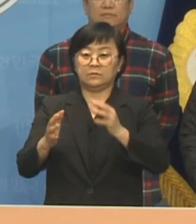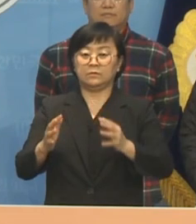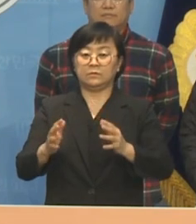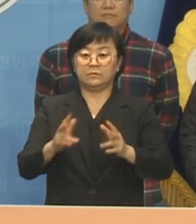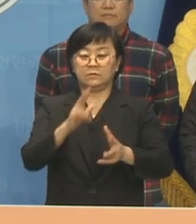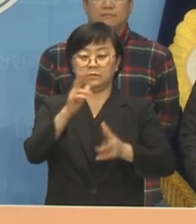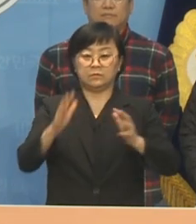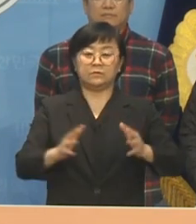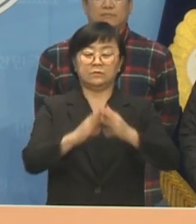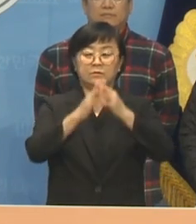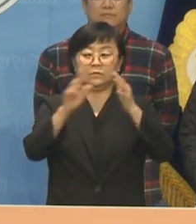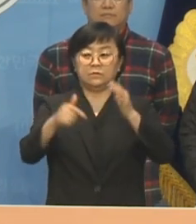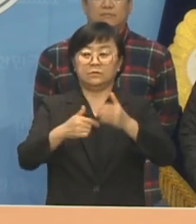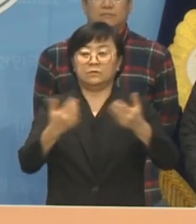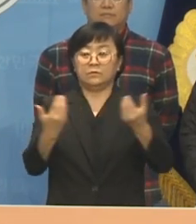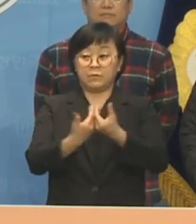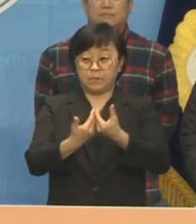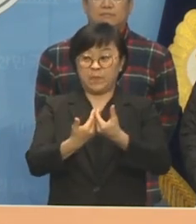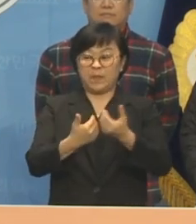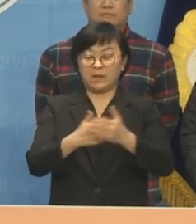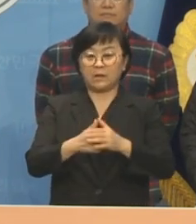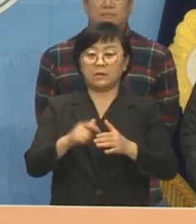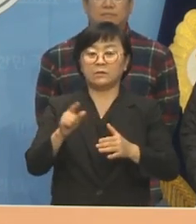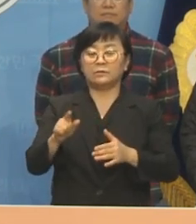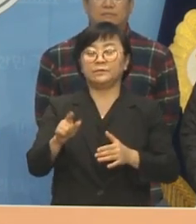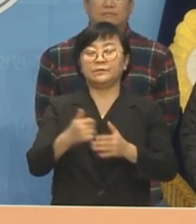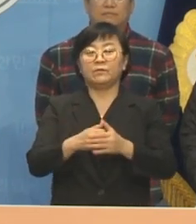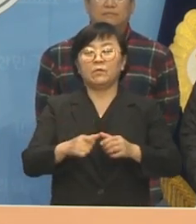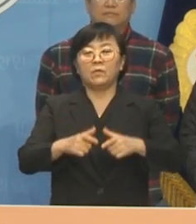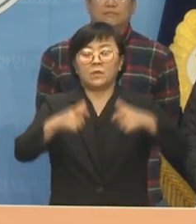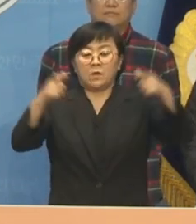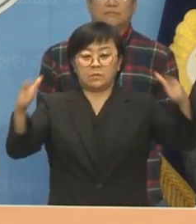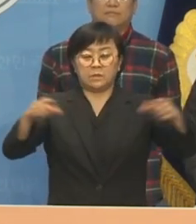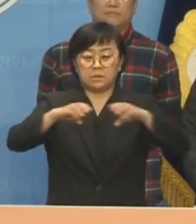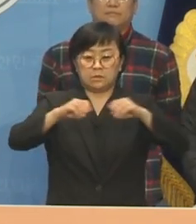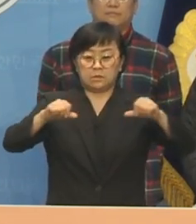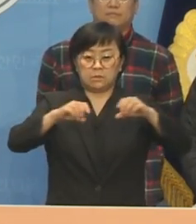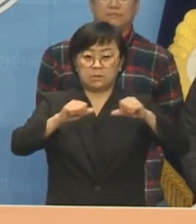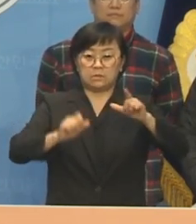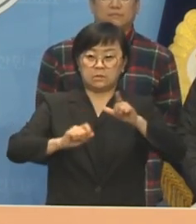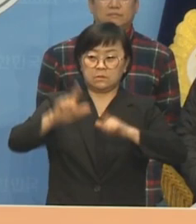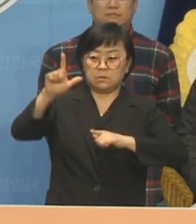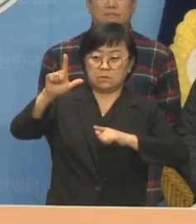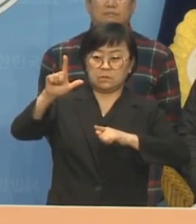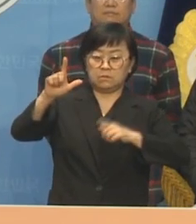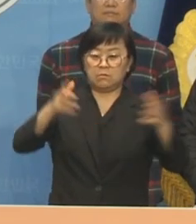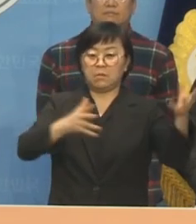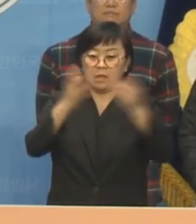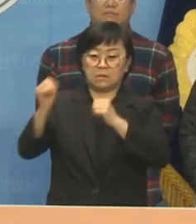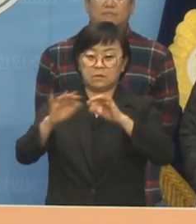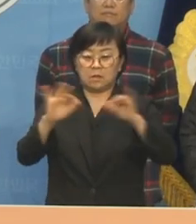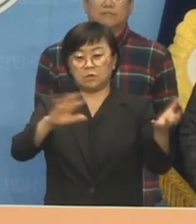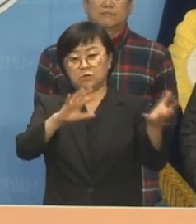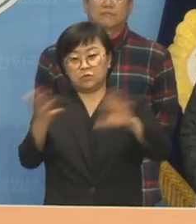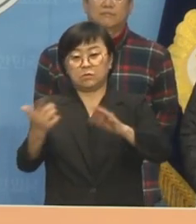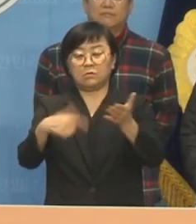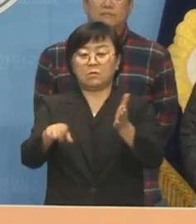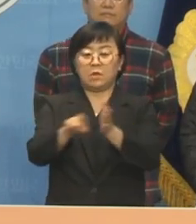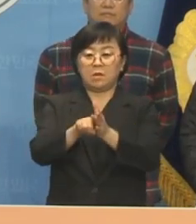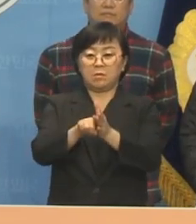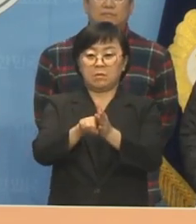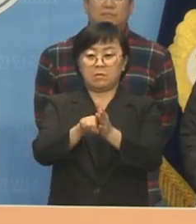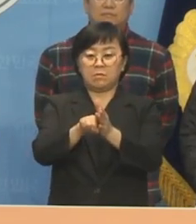반대합니다. 아시는 것처럼 확산탄은 넓은 지형에서 다수의 인명을 살상하기에 하나의 모탄